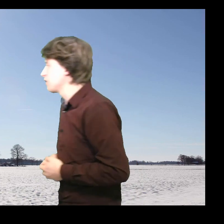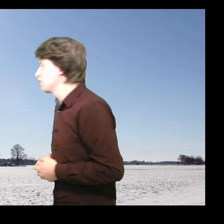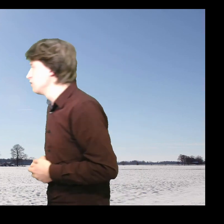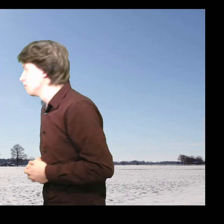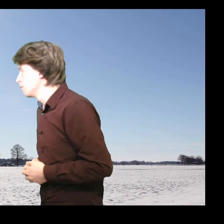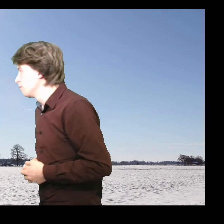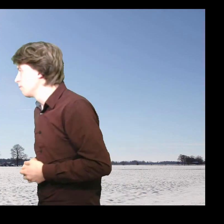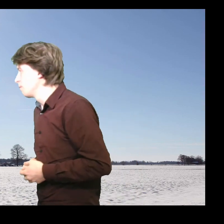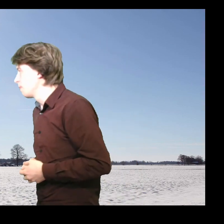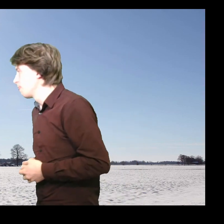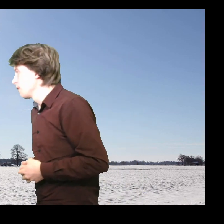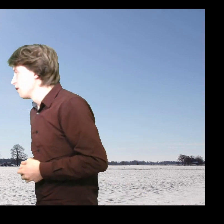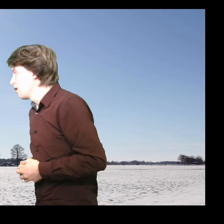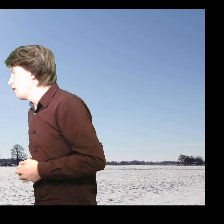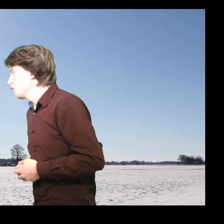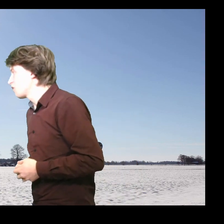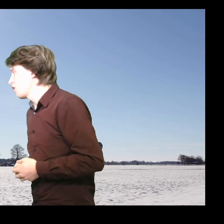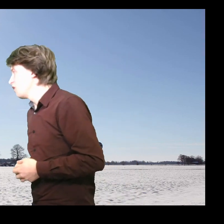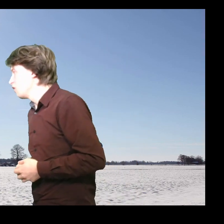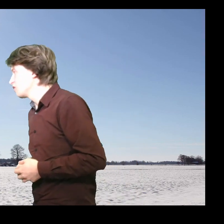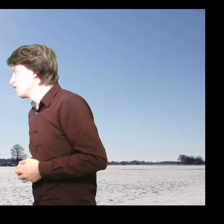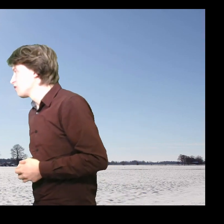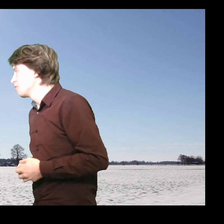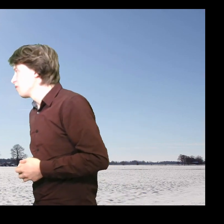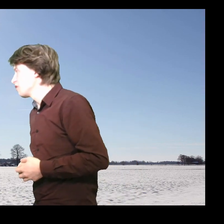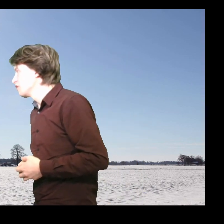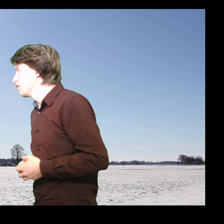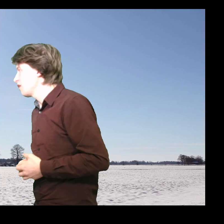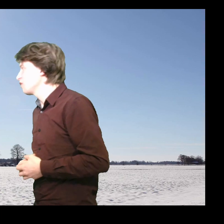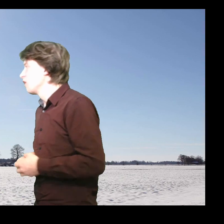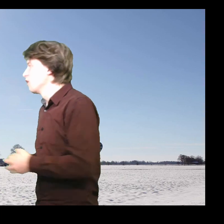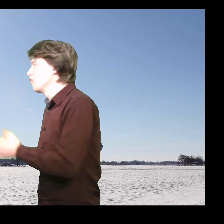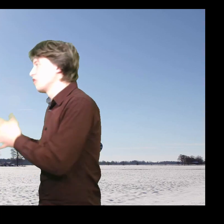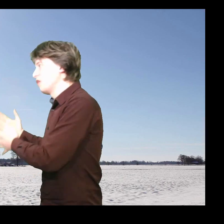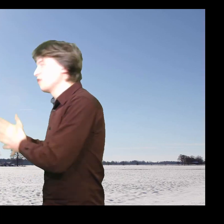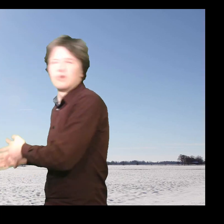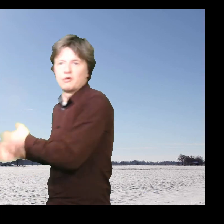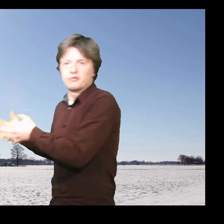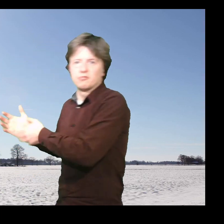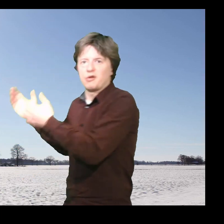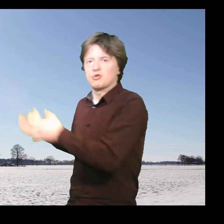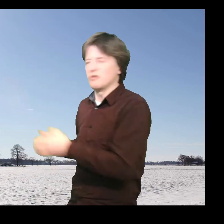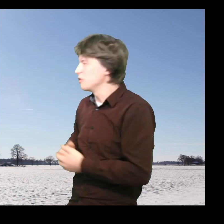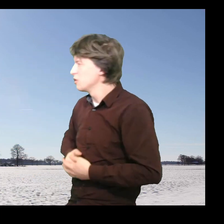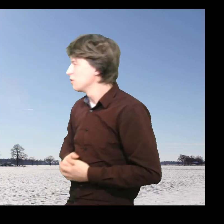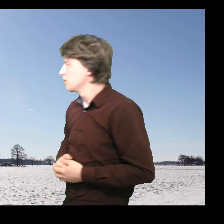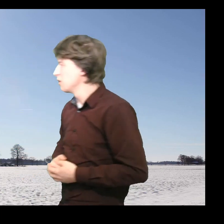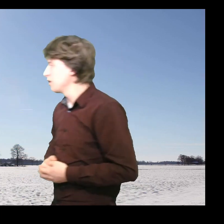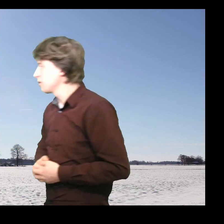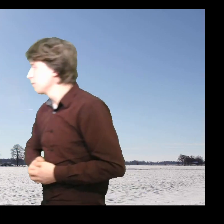zien. En verras je huisgenoten met iets lekkers voor het eten of bij de koffie. Heerlijk.